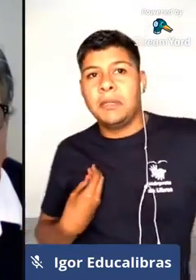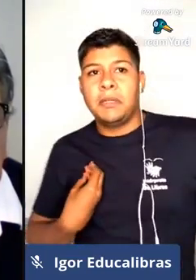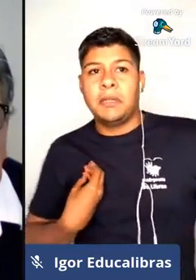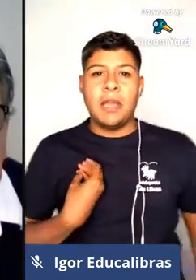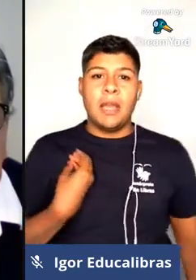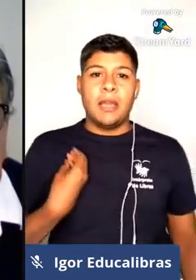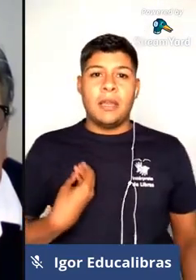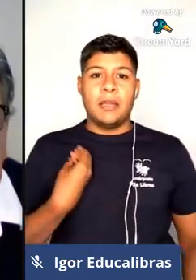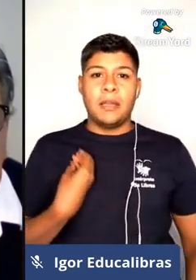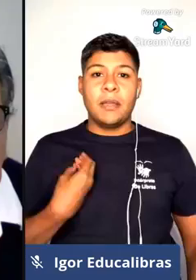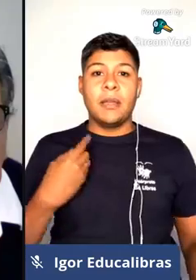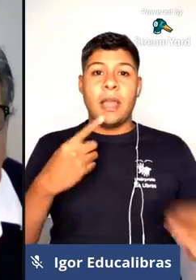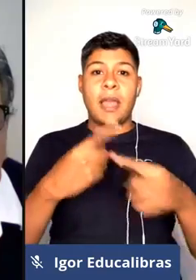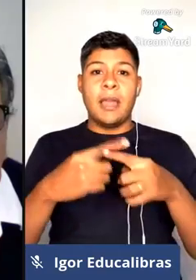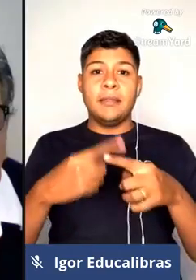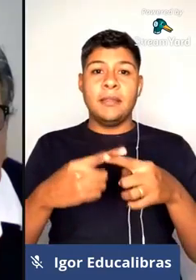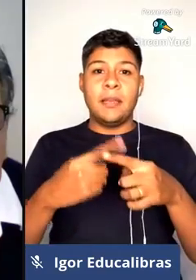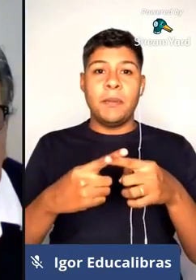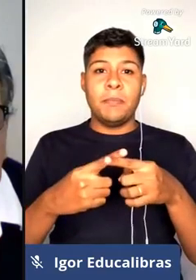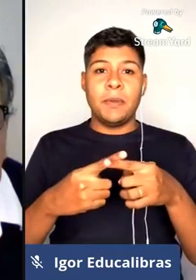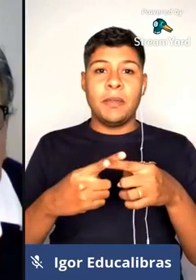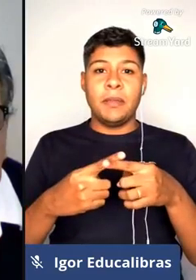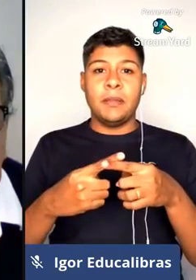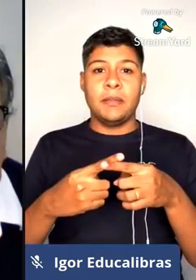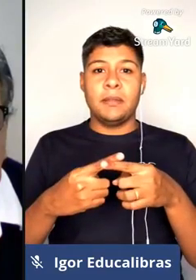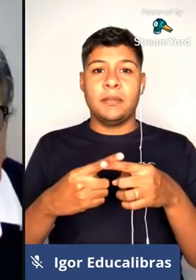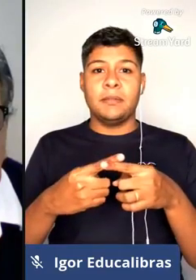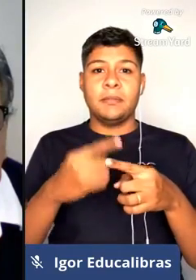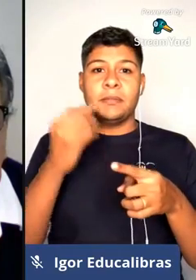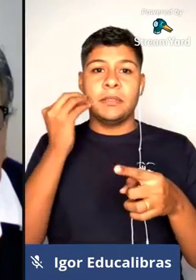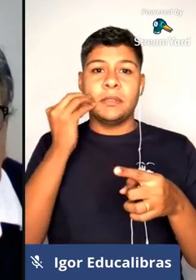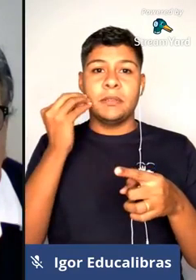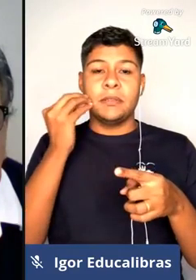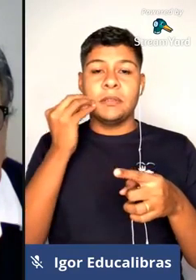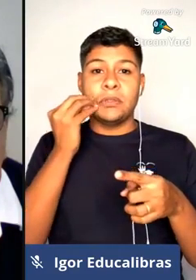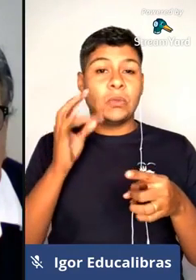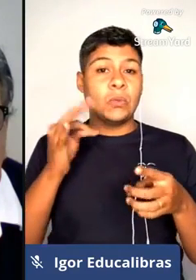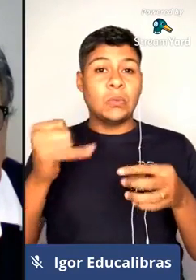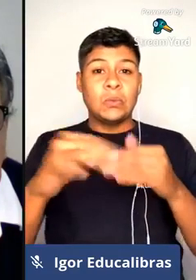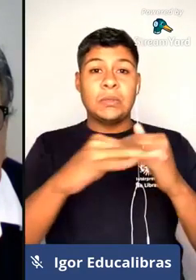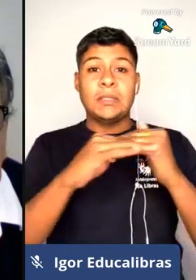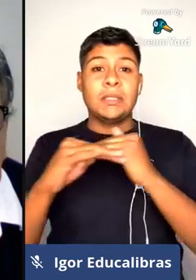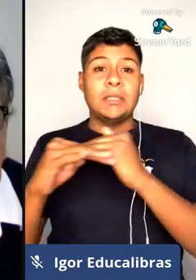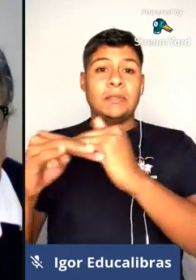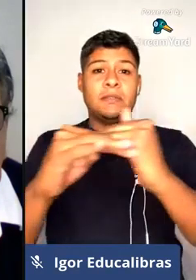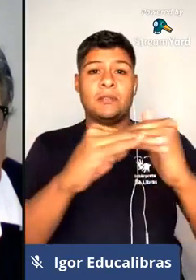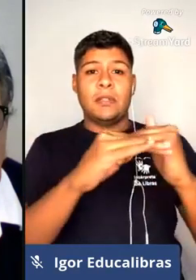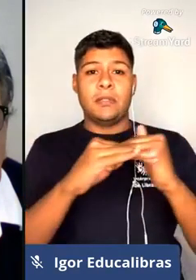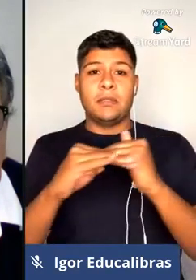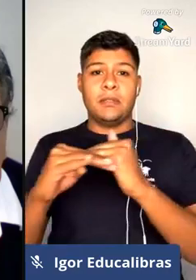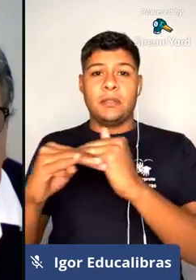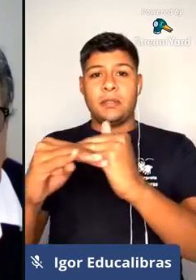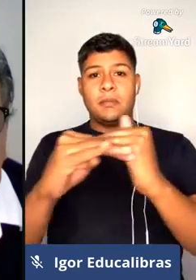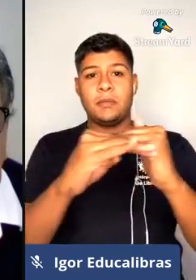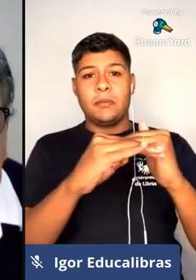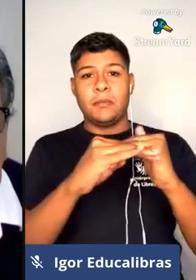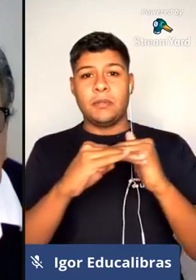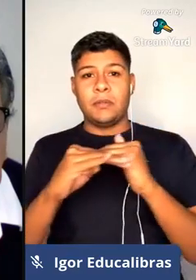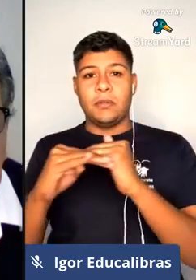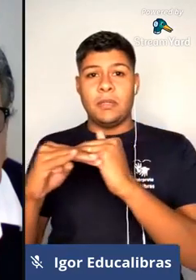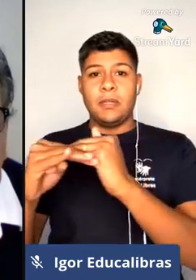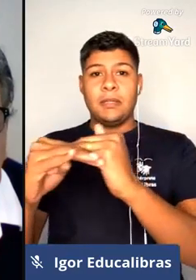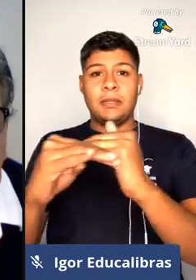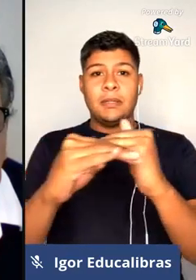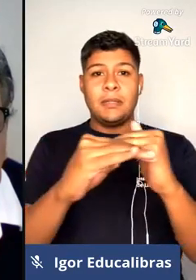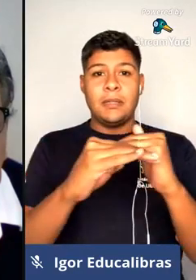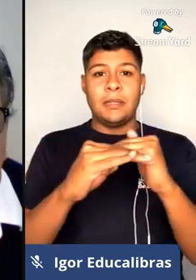Porque o ideal para todo mundo são ações transversais, que elas atingem